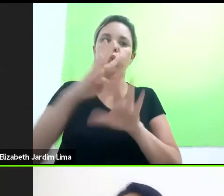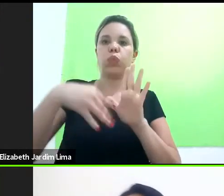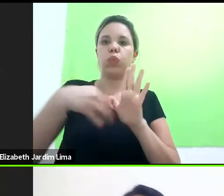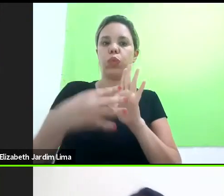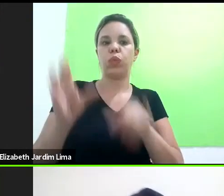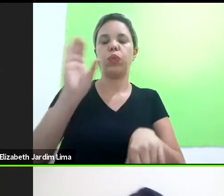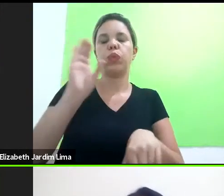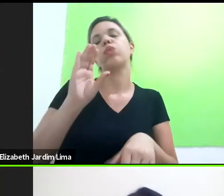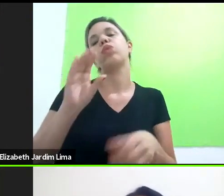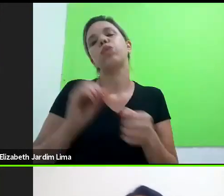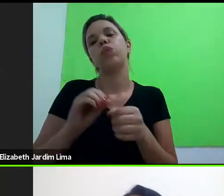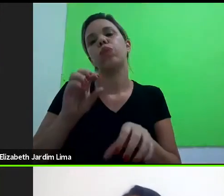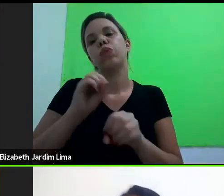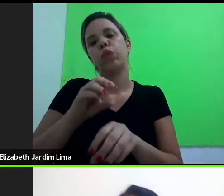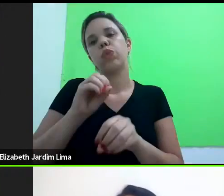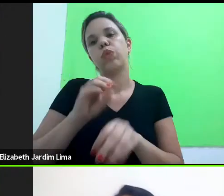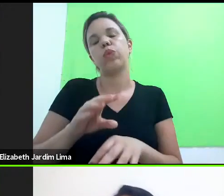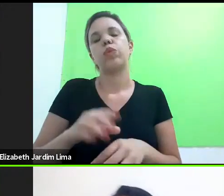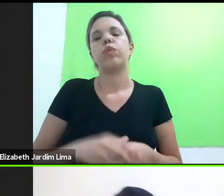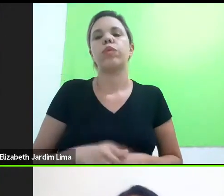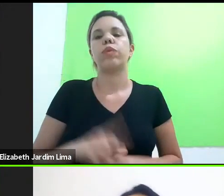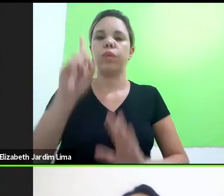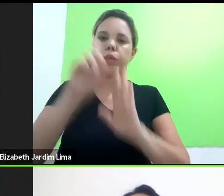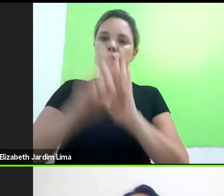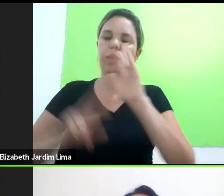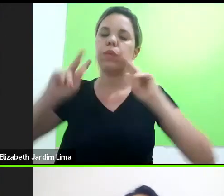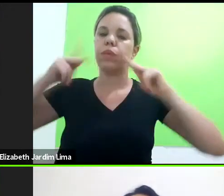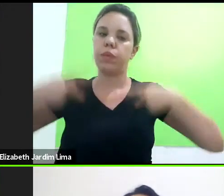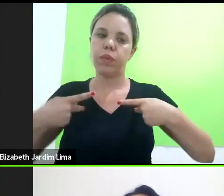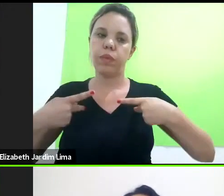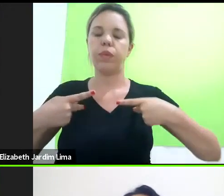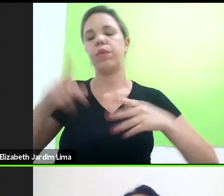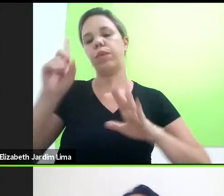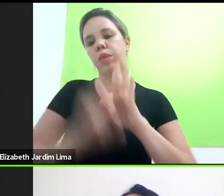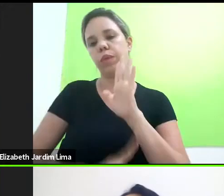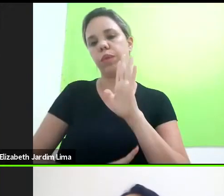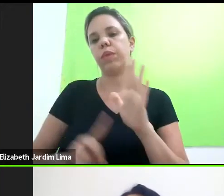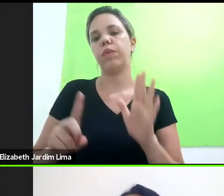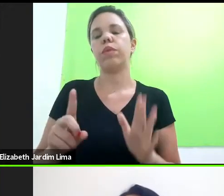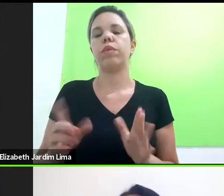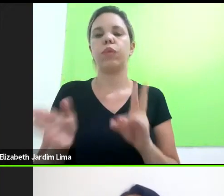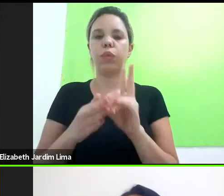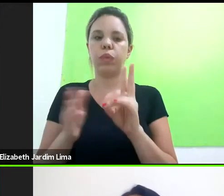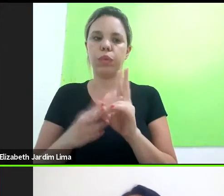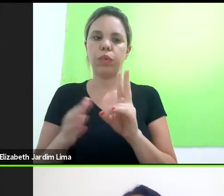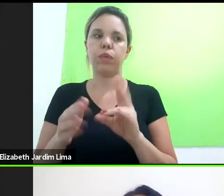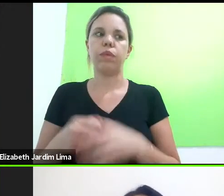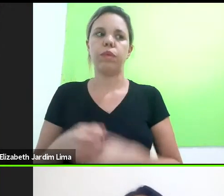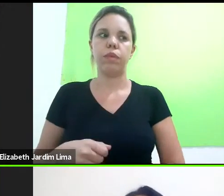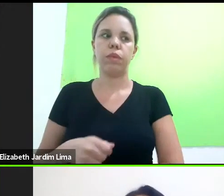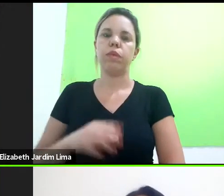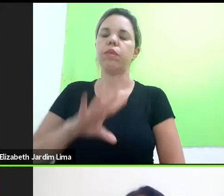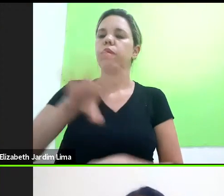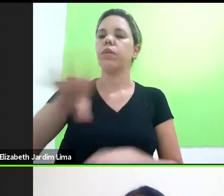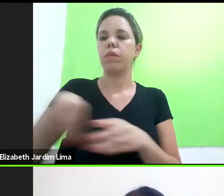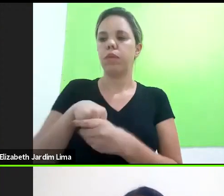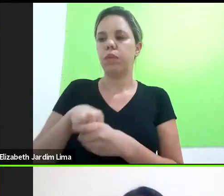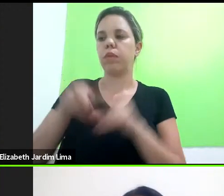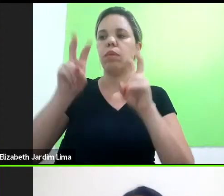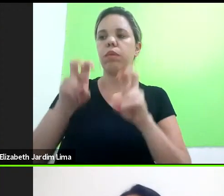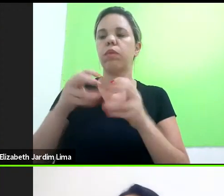sobre direitos humanos, direitos indígenas, mas inserir essa temática de alguma forma,